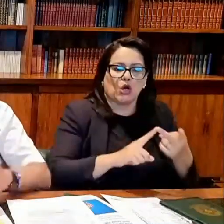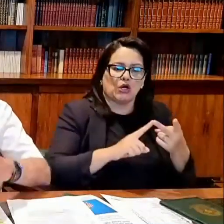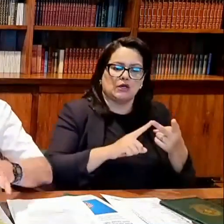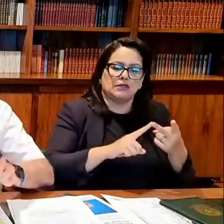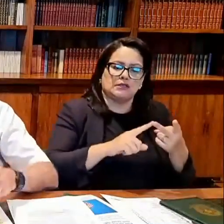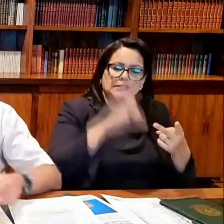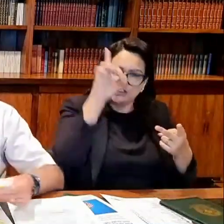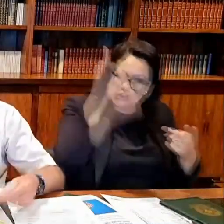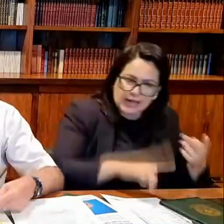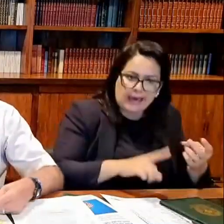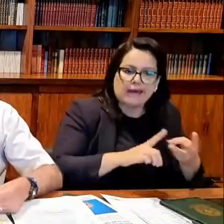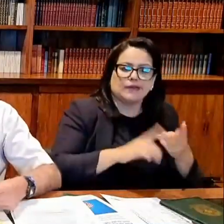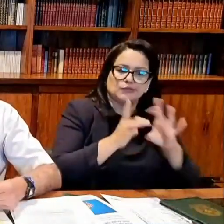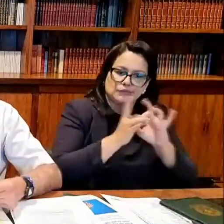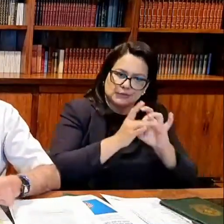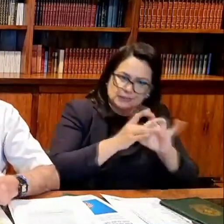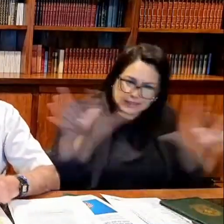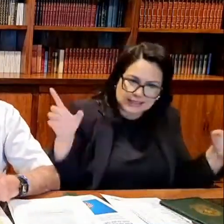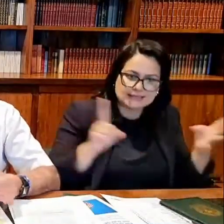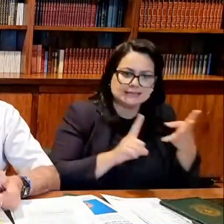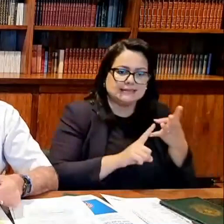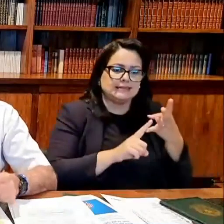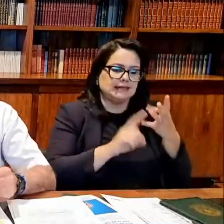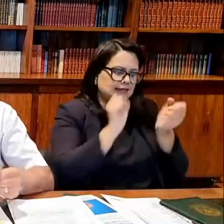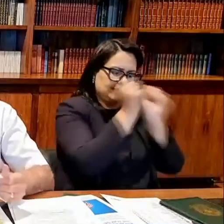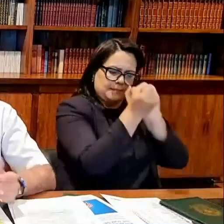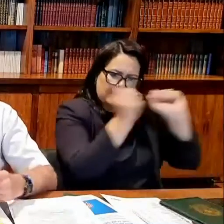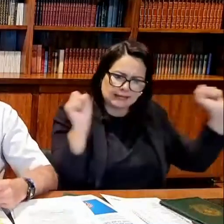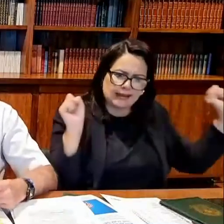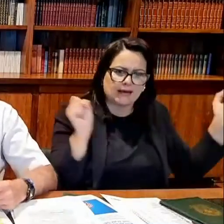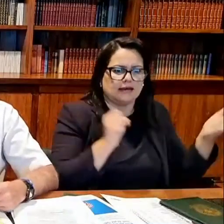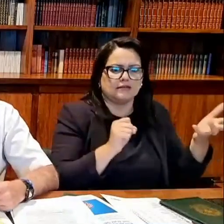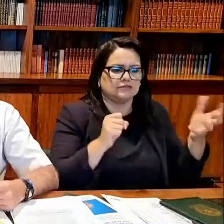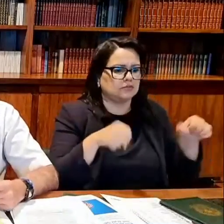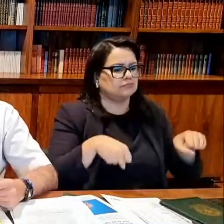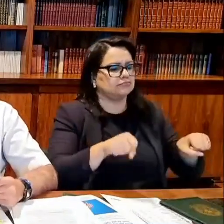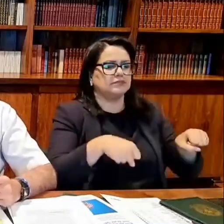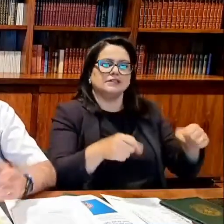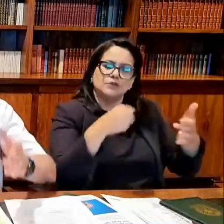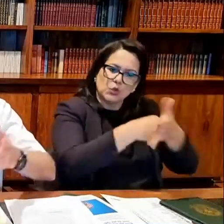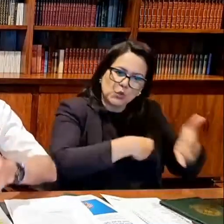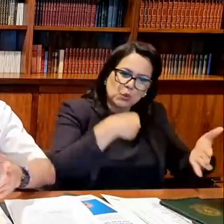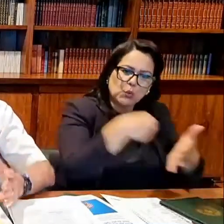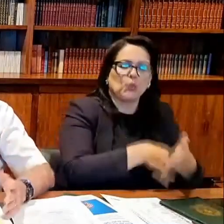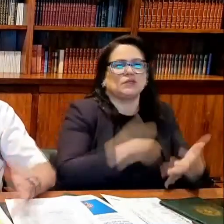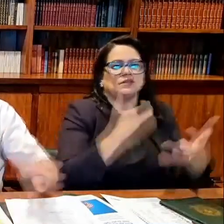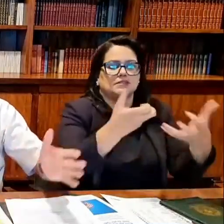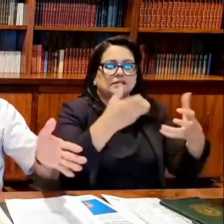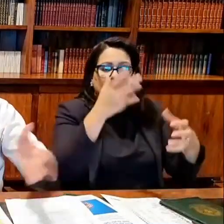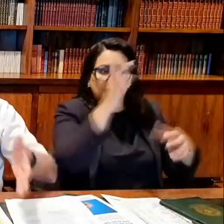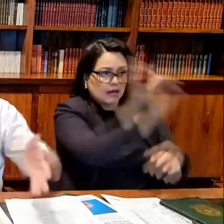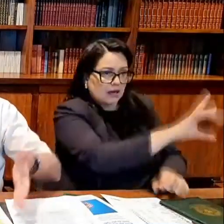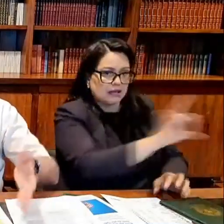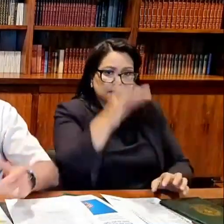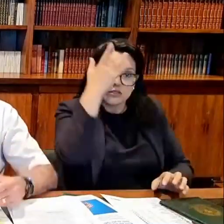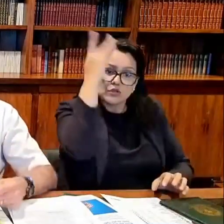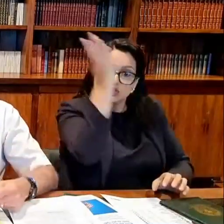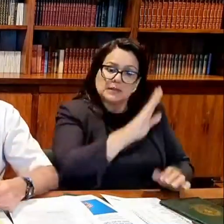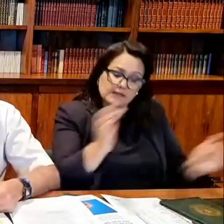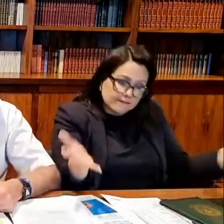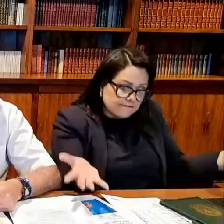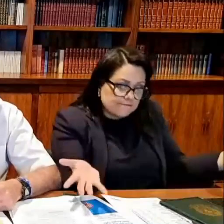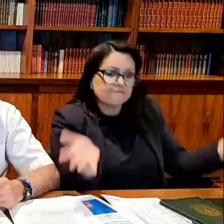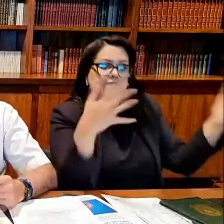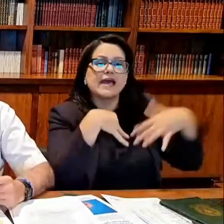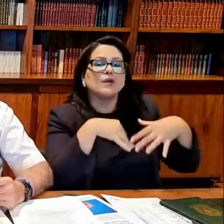a segurança das urnas eletrônicas durante a live semanal de quinta-feira. Apesar da crítica, Bolsonaro disse acreditar no